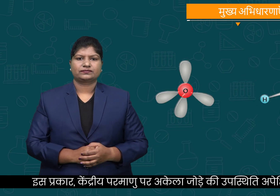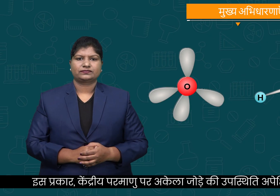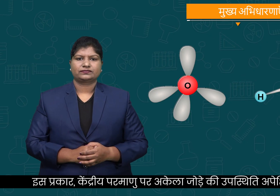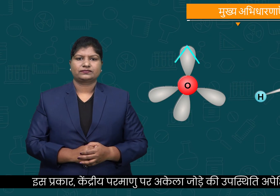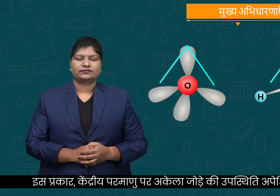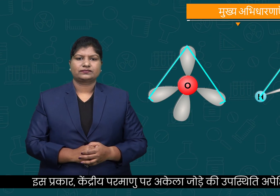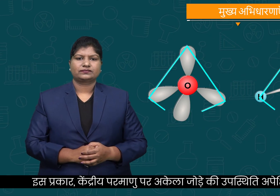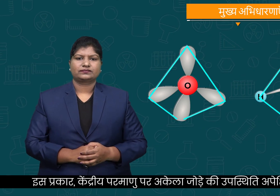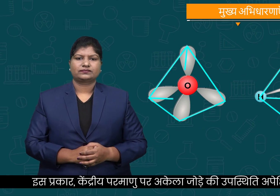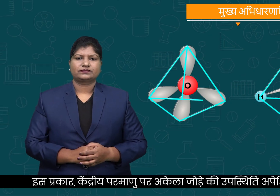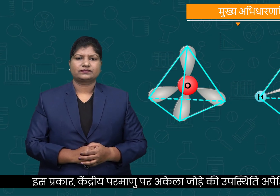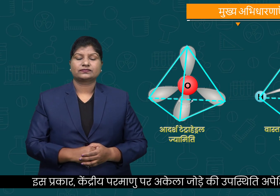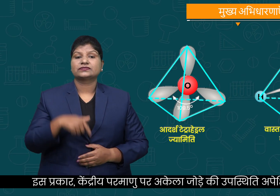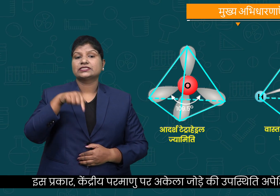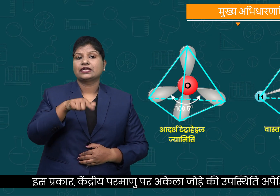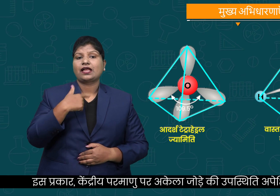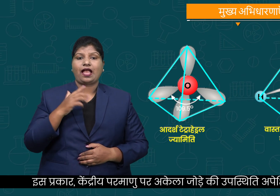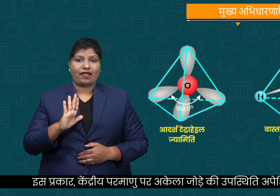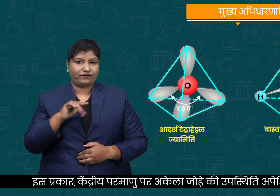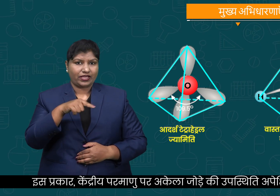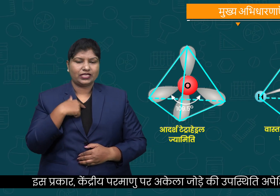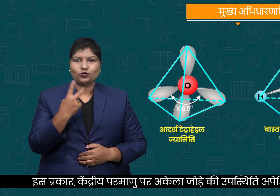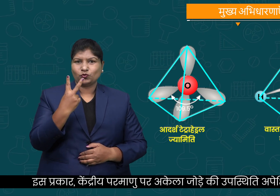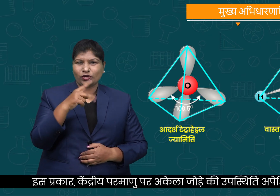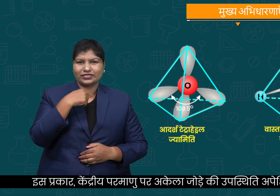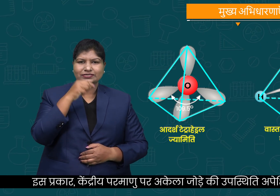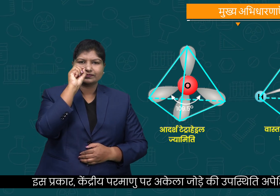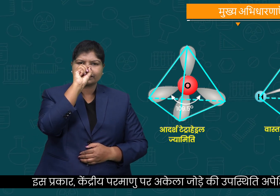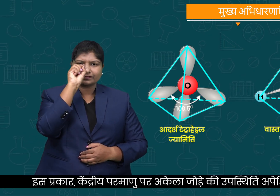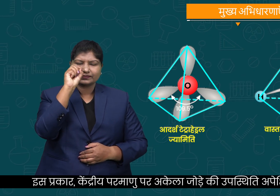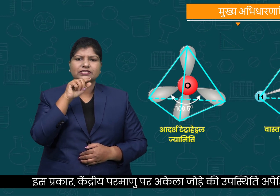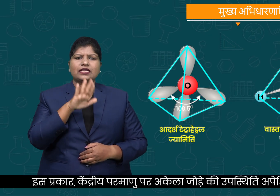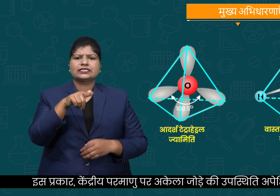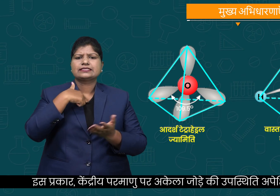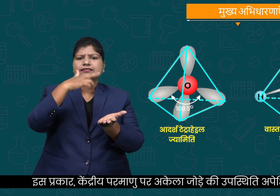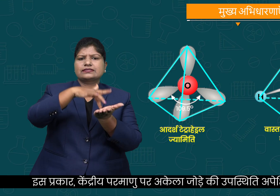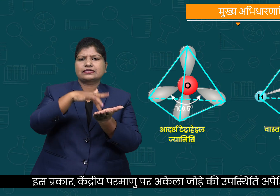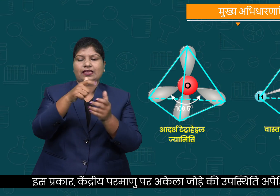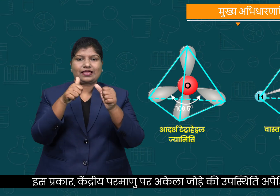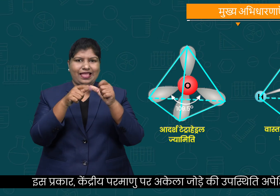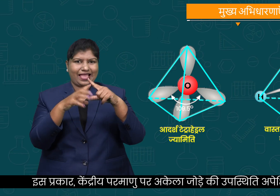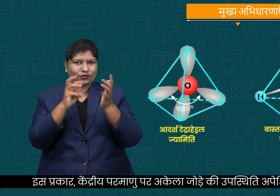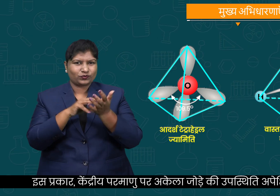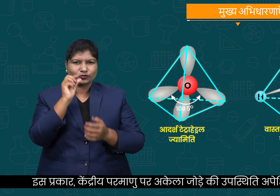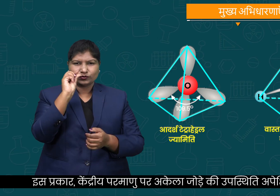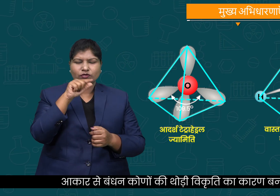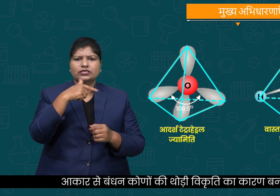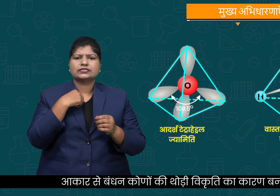इस प्रकार केंद्रीय परमाणु पर अकेला जोड़े की उपस्थिति अपेक्षित नियमित आकार